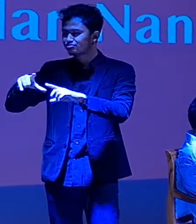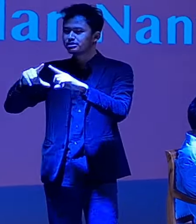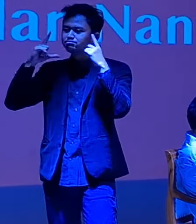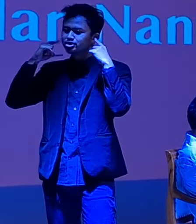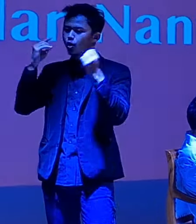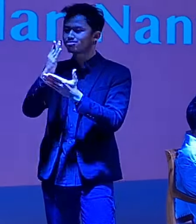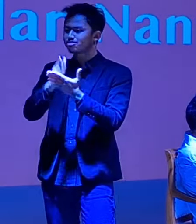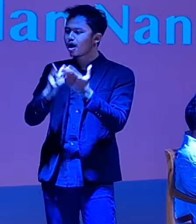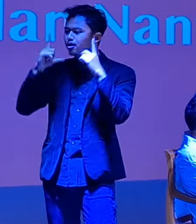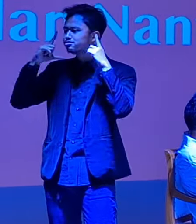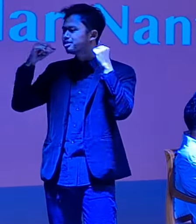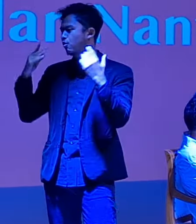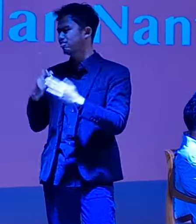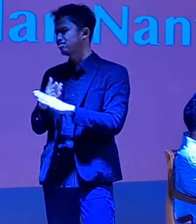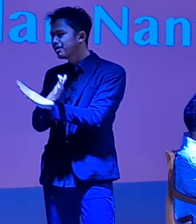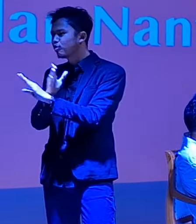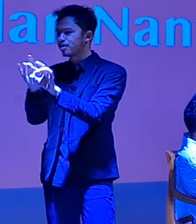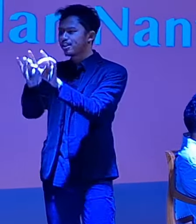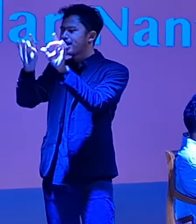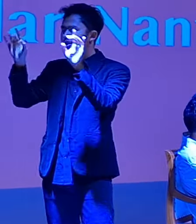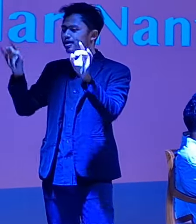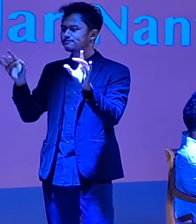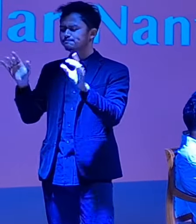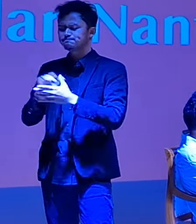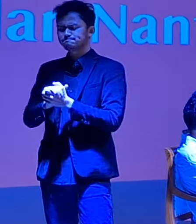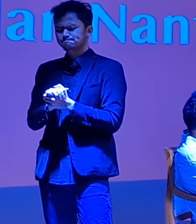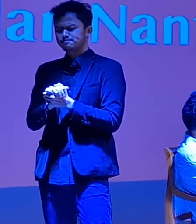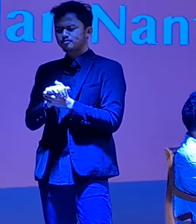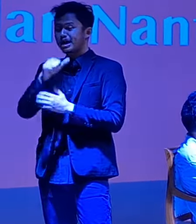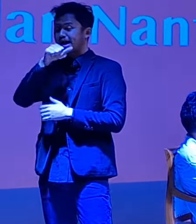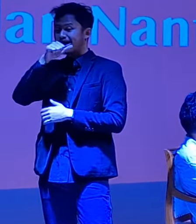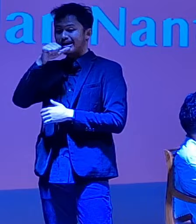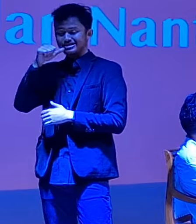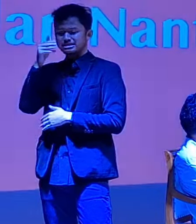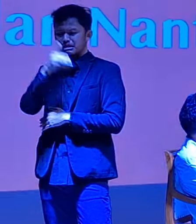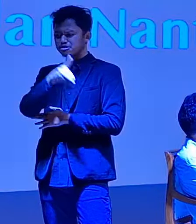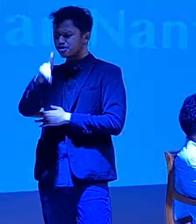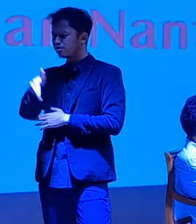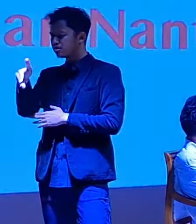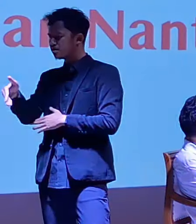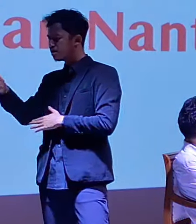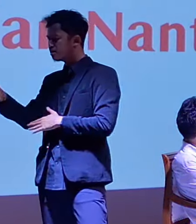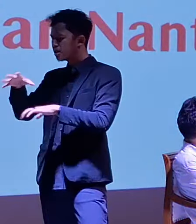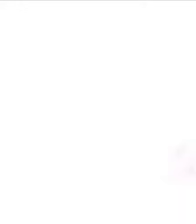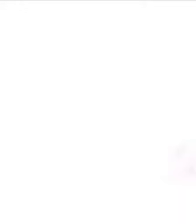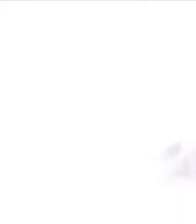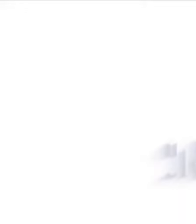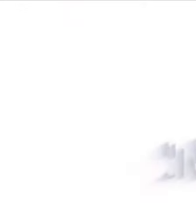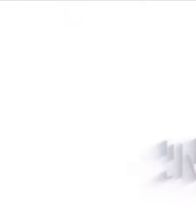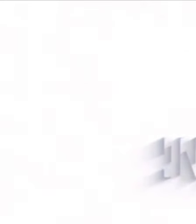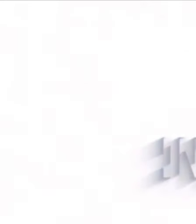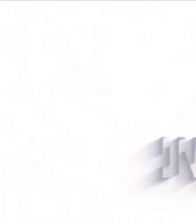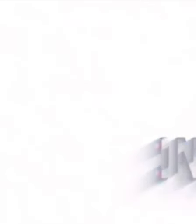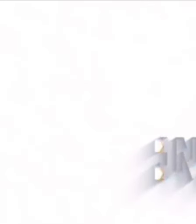Jawa Tengah, Jawa Timur ya. Itu apa sih Mas pembelajaran yang bisa dibagikan ke